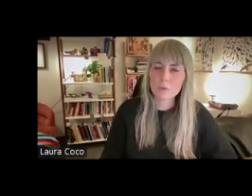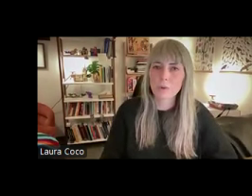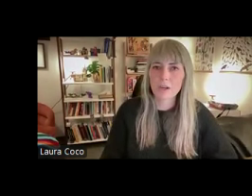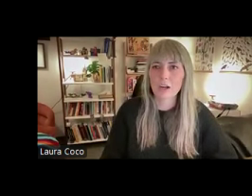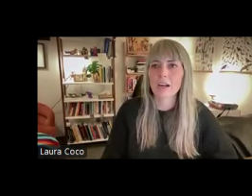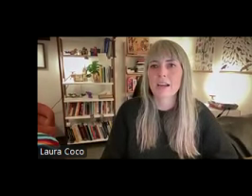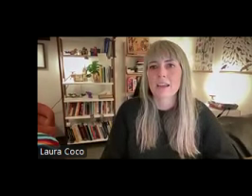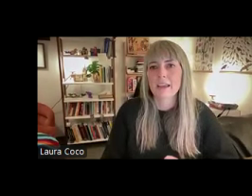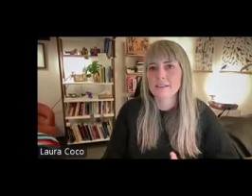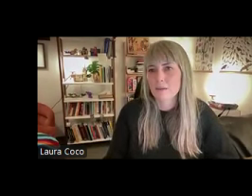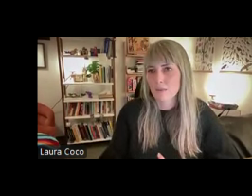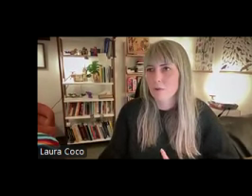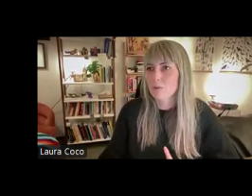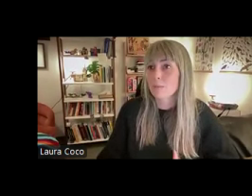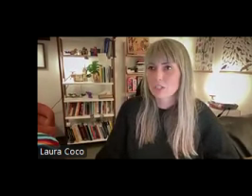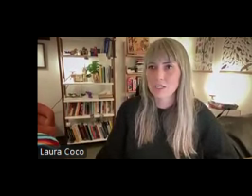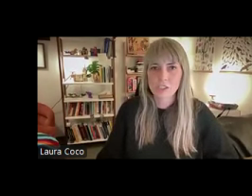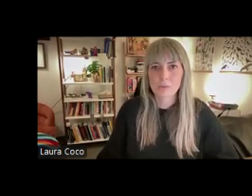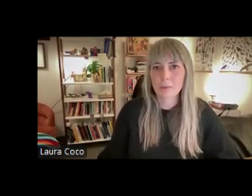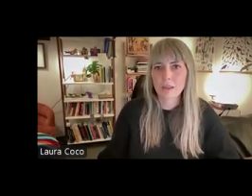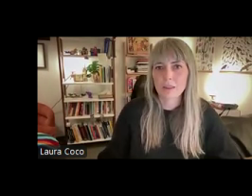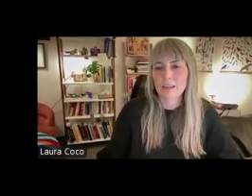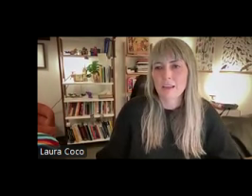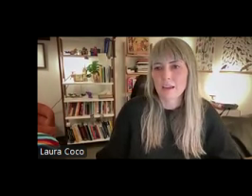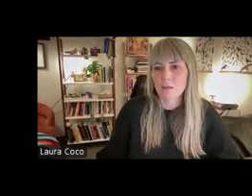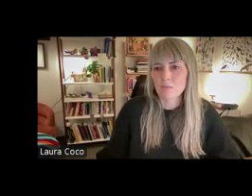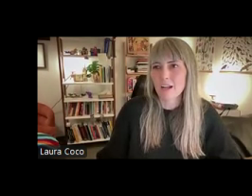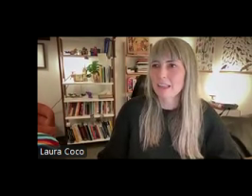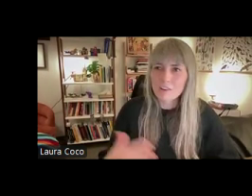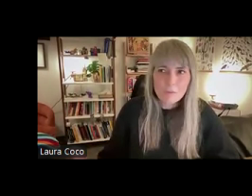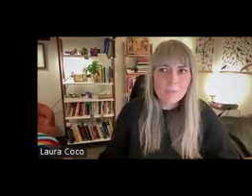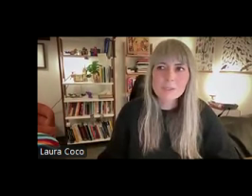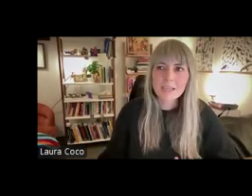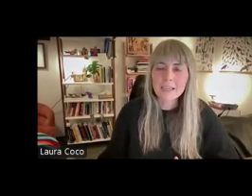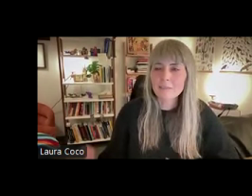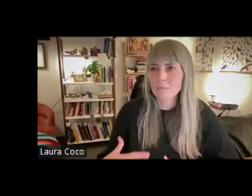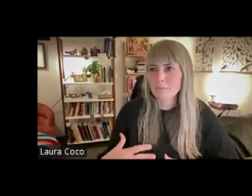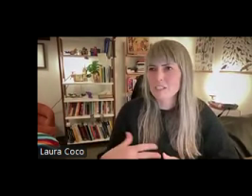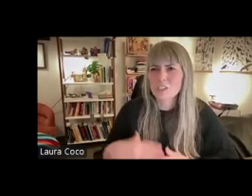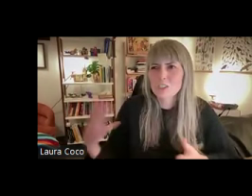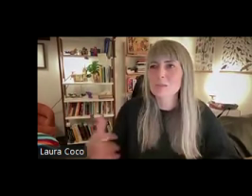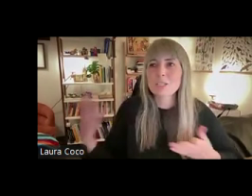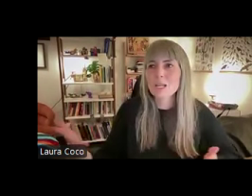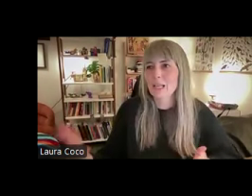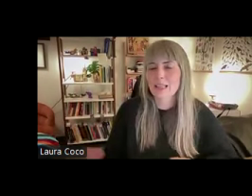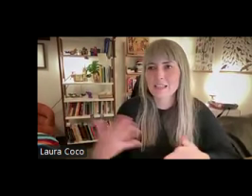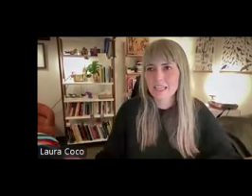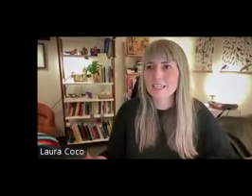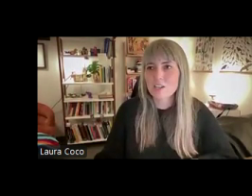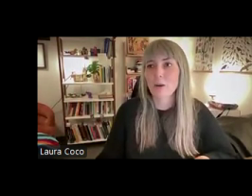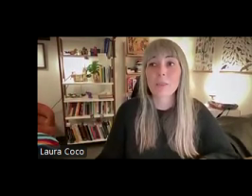empaquetar producto, pero también había otra categoría como un trabajador de los